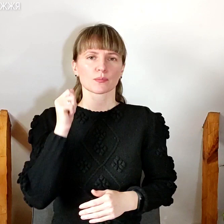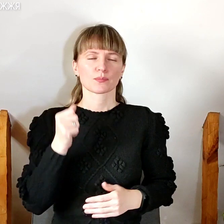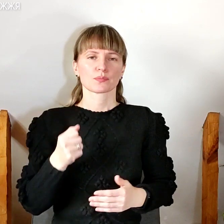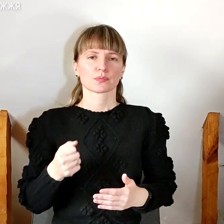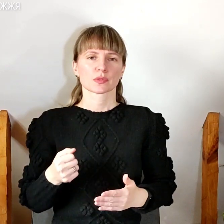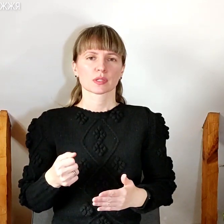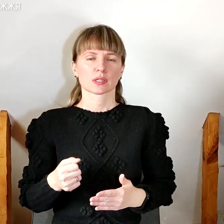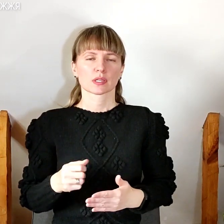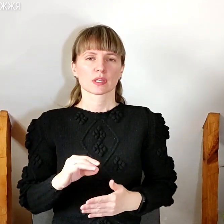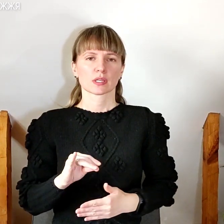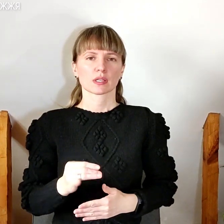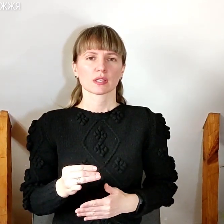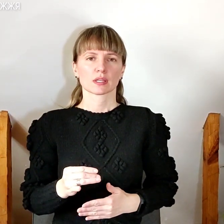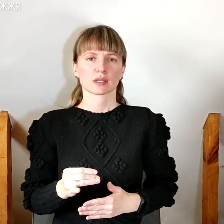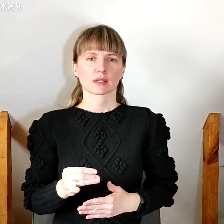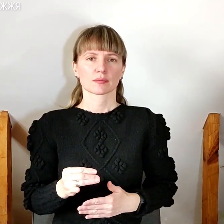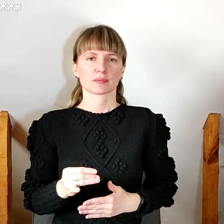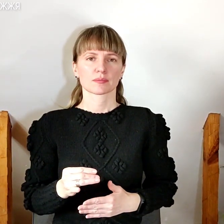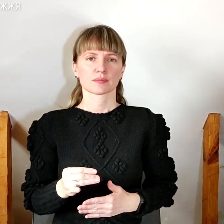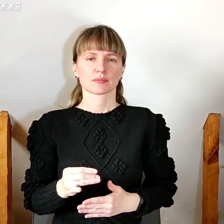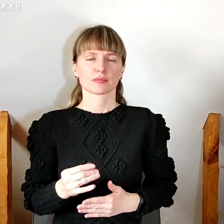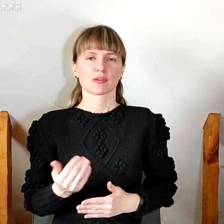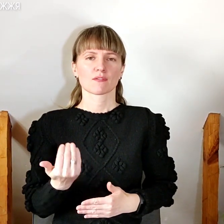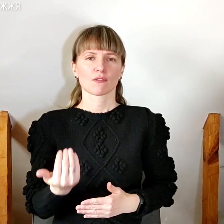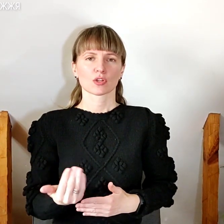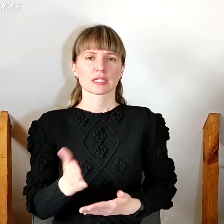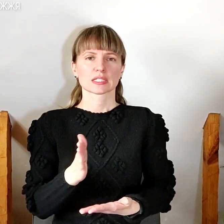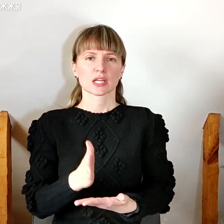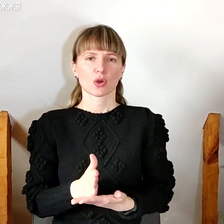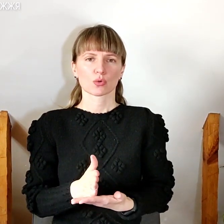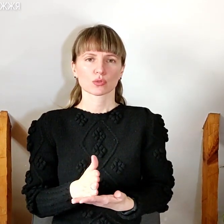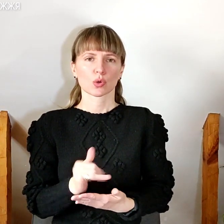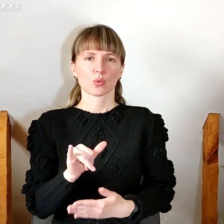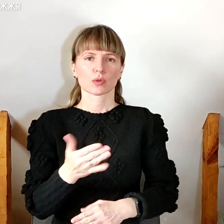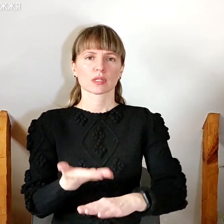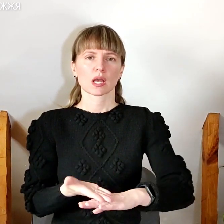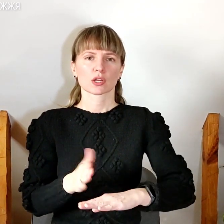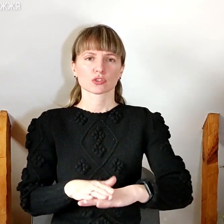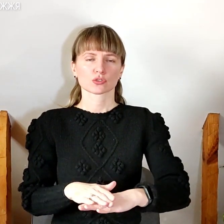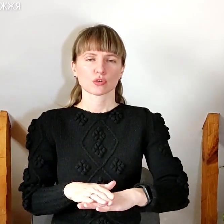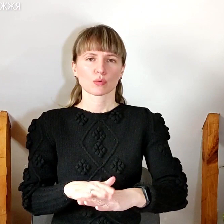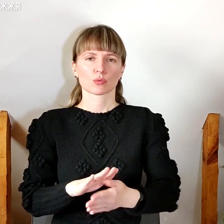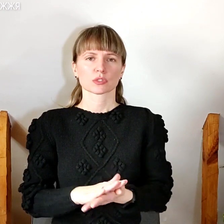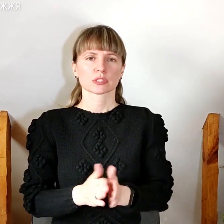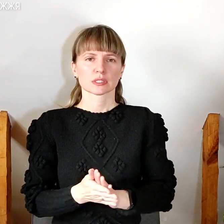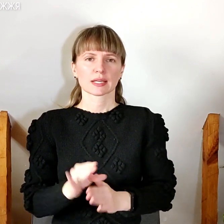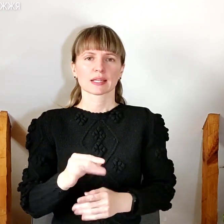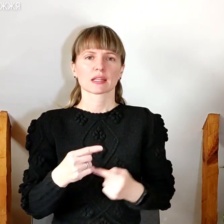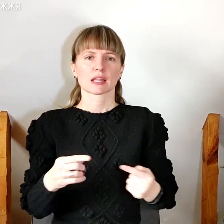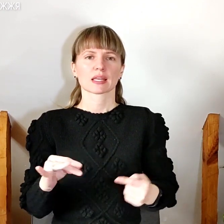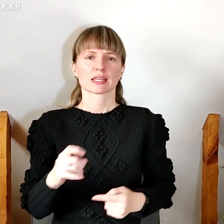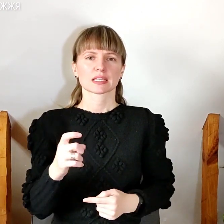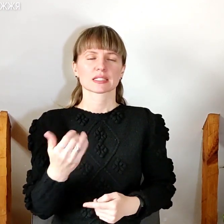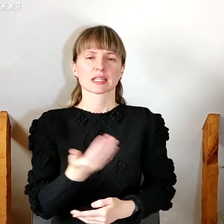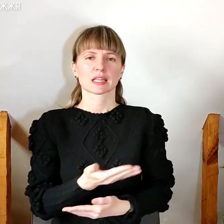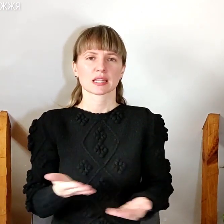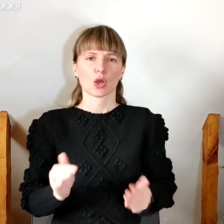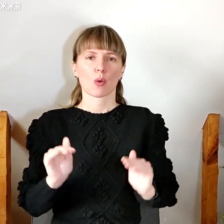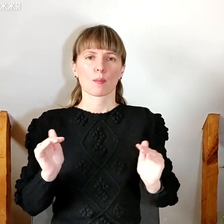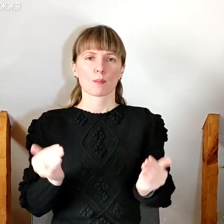18 років. Вони знаходяться у тяжкому стані, і деякі з них обмежено